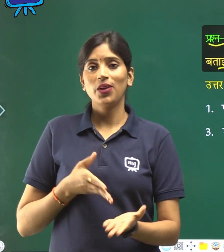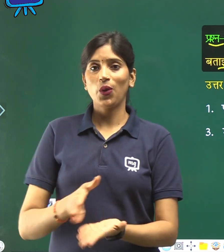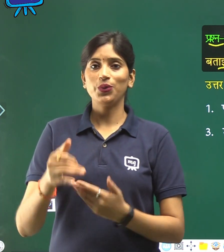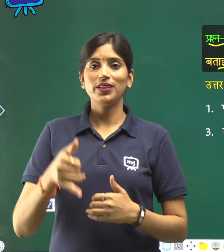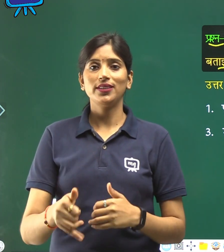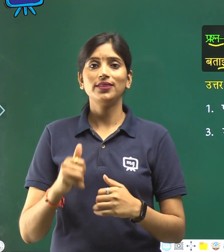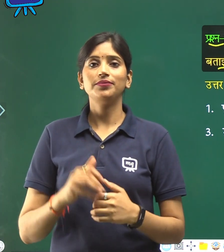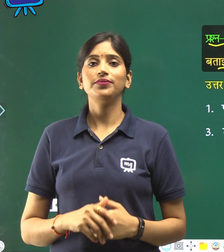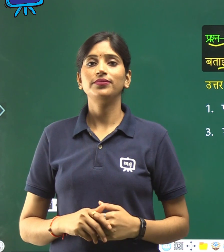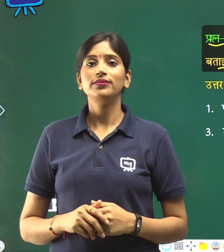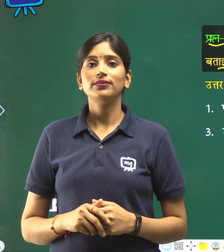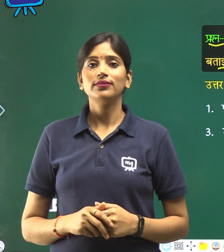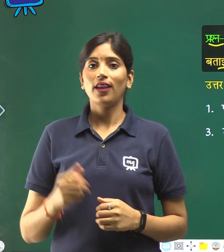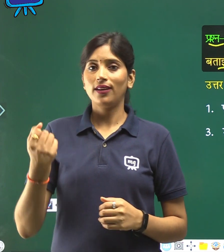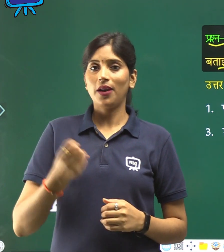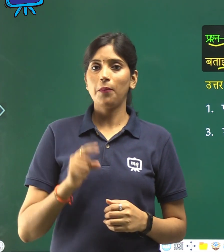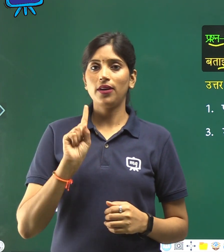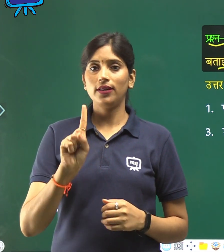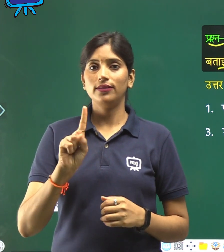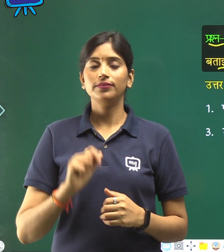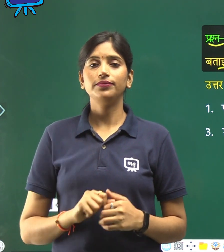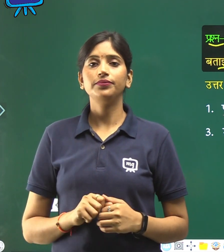होती हैं। नंबर एक,